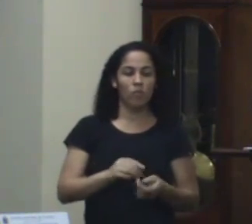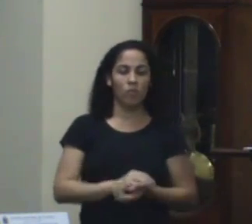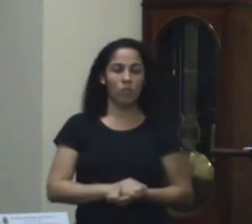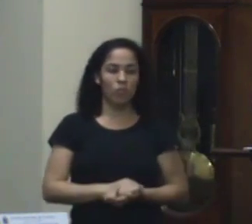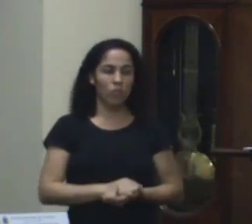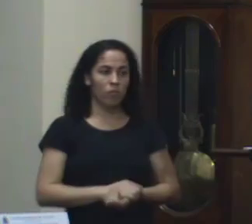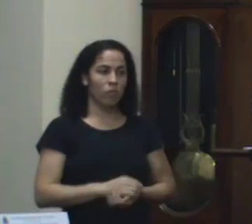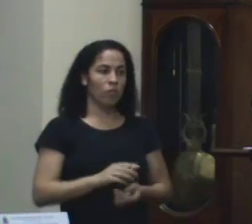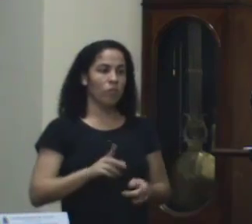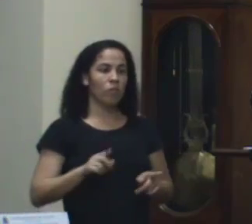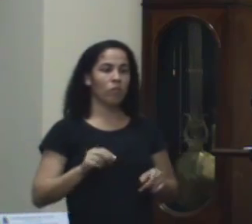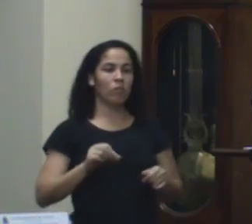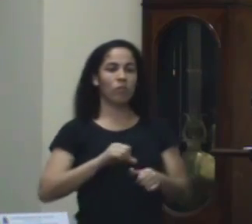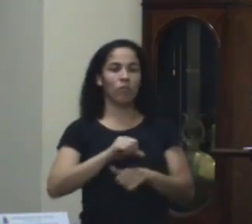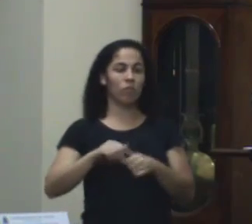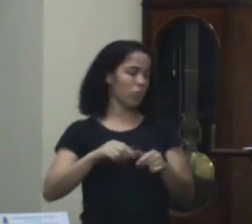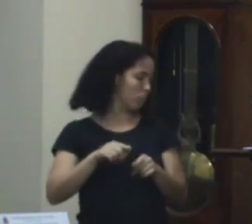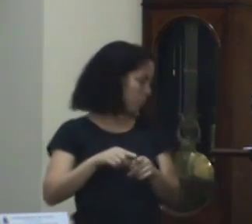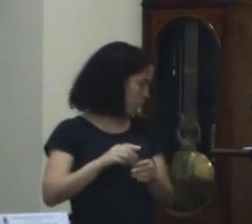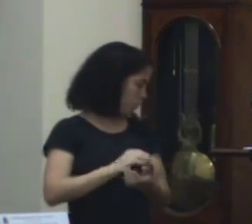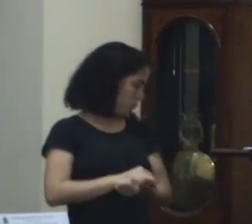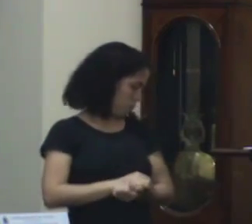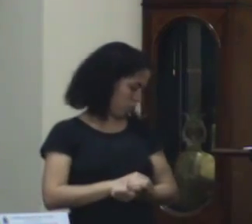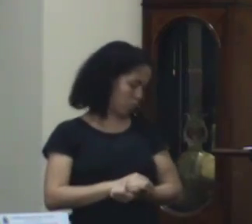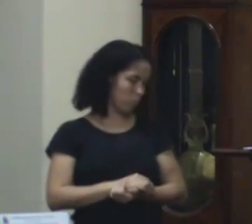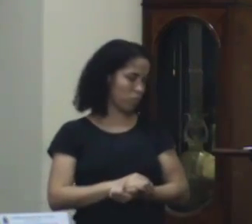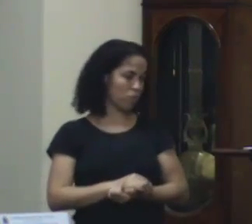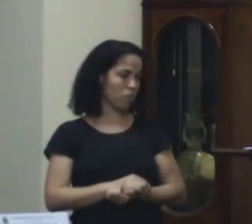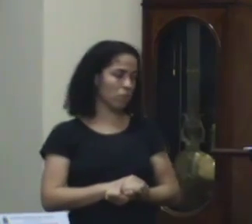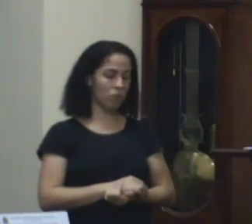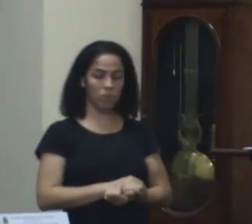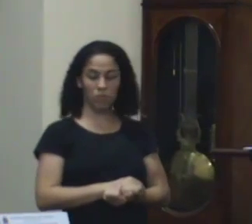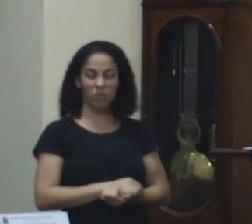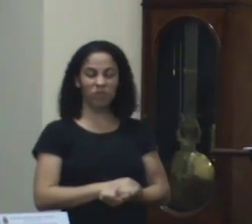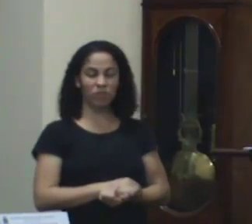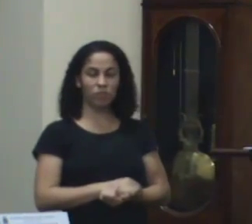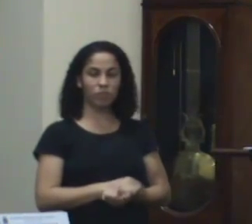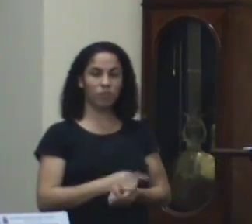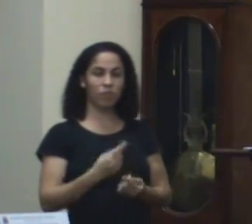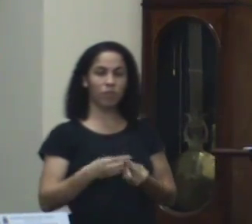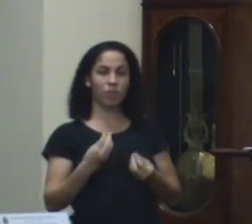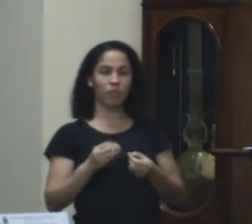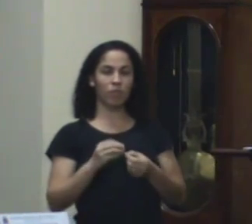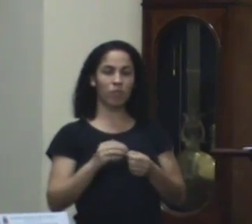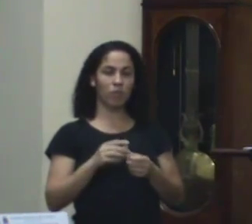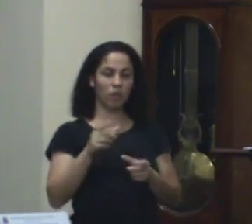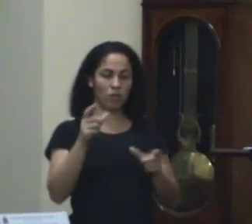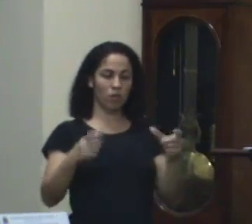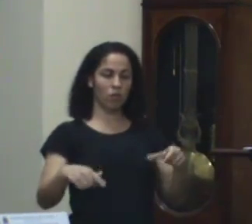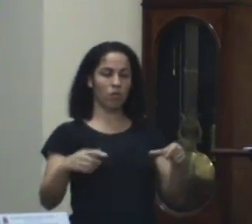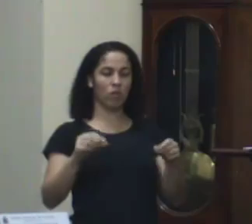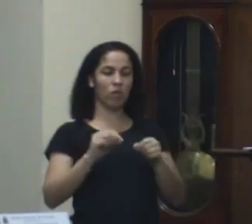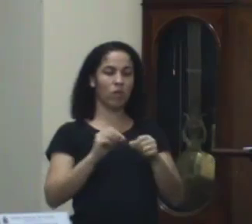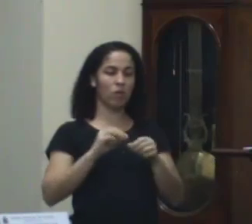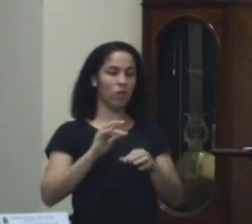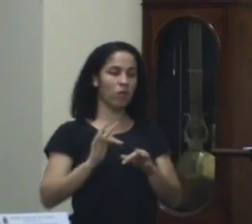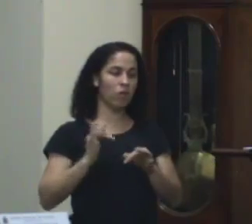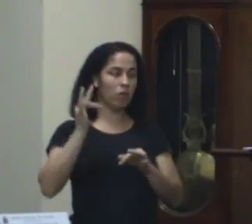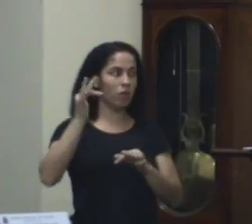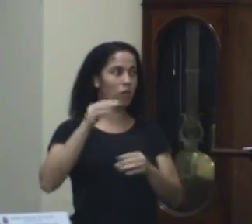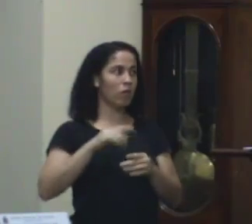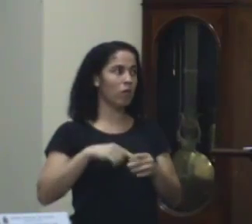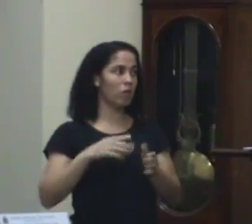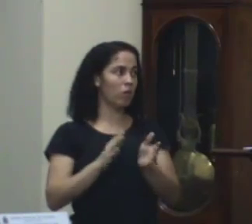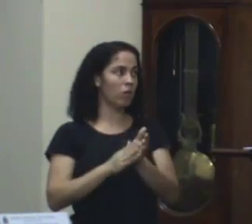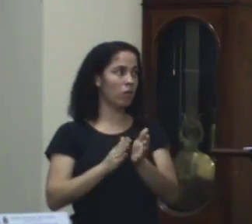que transformaria, que daria, né, o destino certo para aquela unidade. Então, eu parabenizo